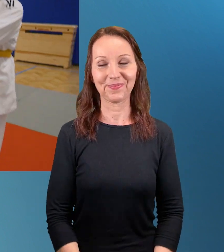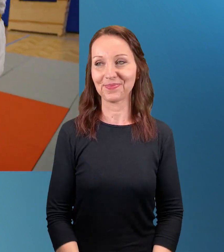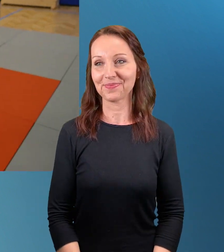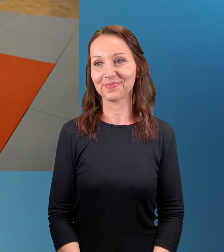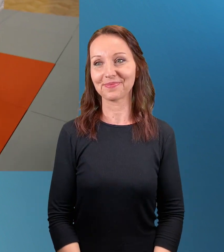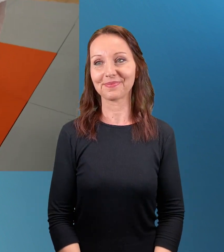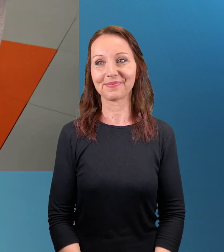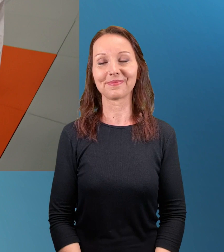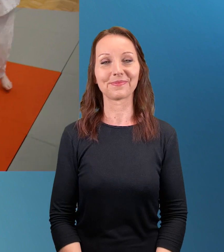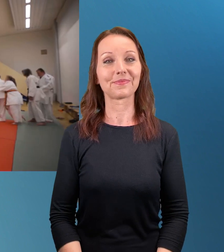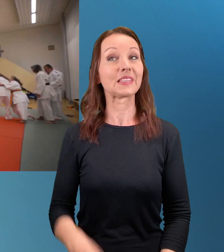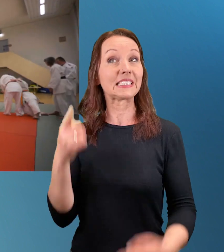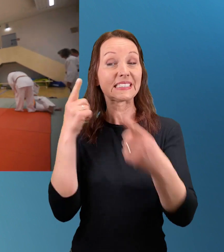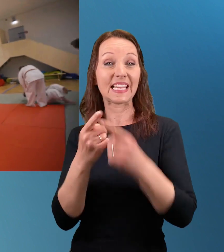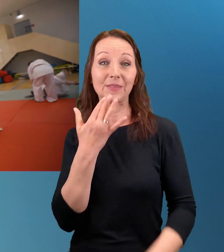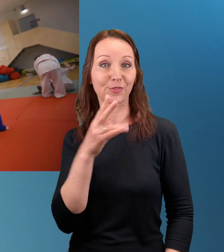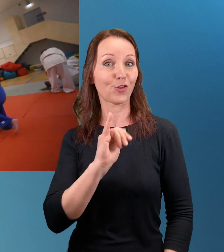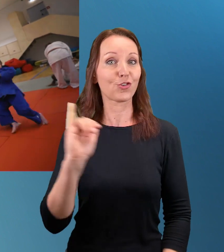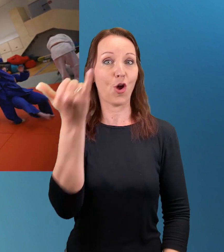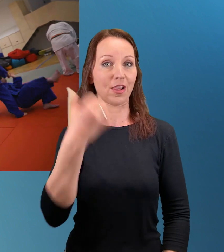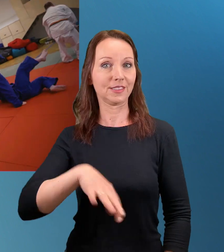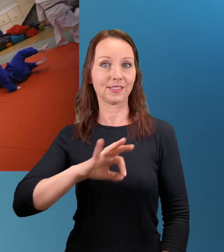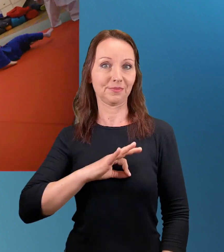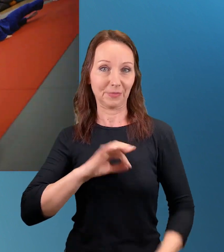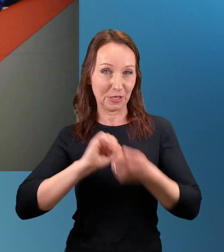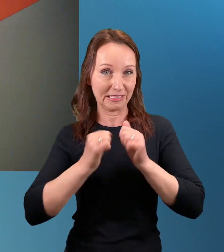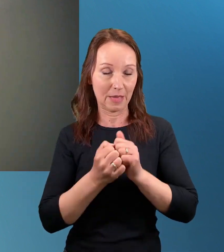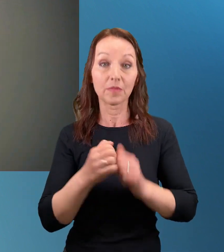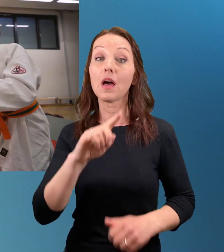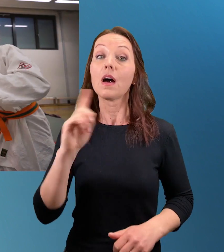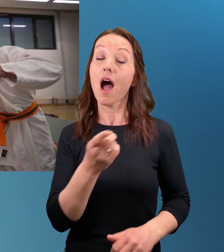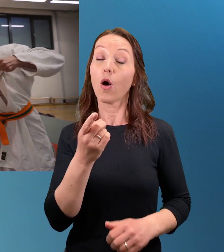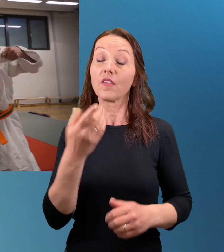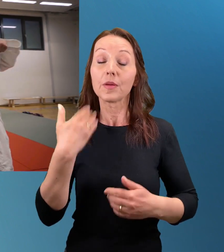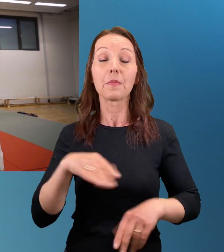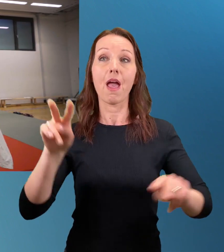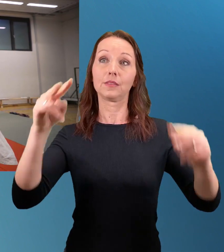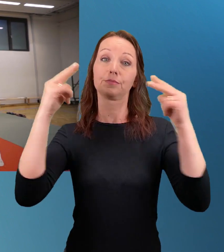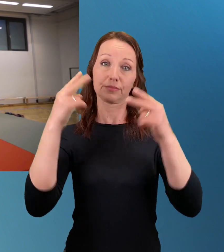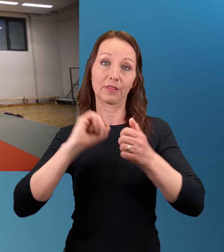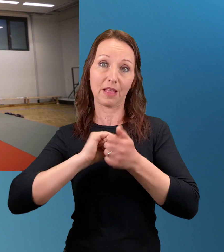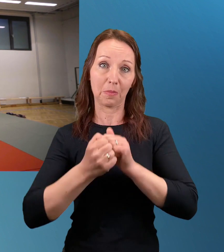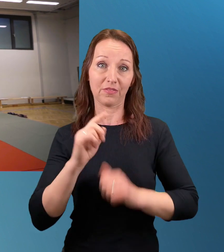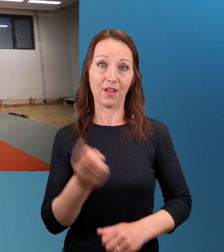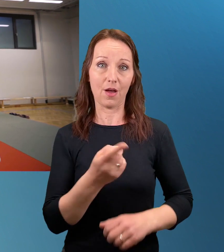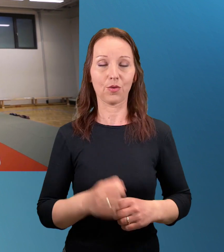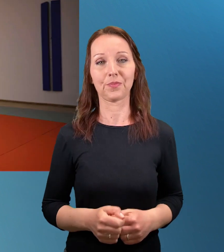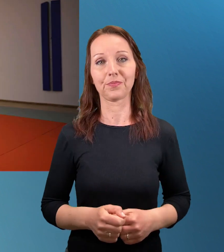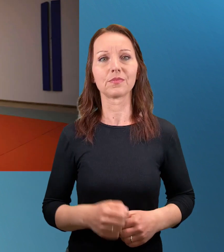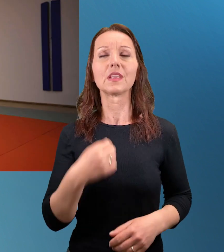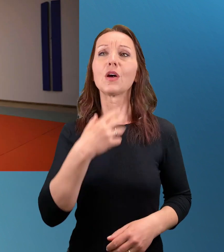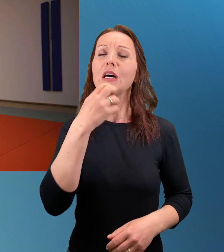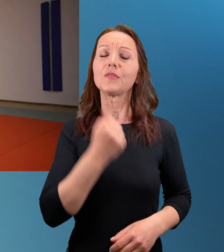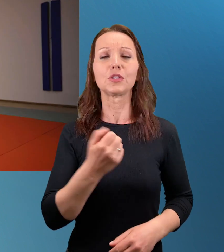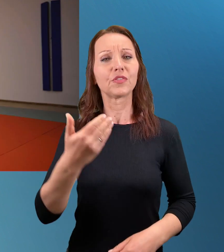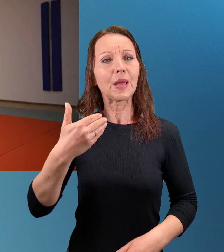Sie kämpfen um Gold. Sie kämpfen aber auch für ein viel größeres Ansehen. Ich wünsche mir vor allem mehr Respekt